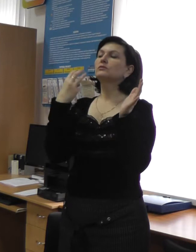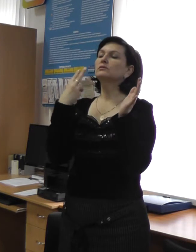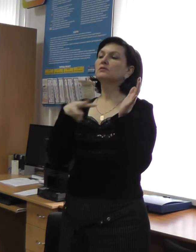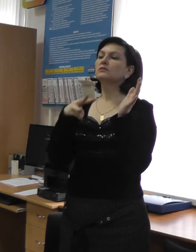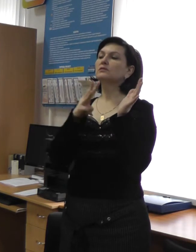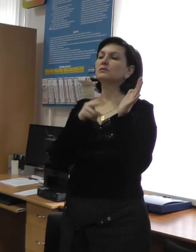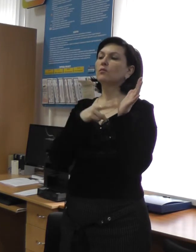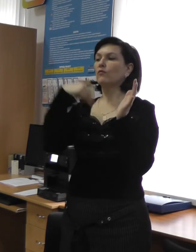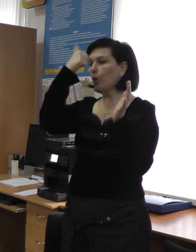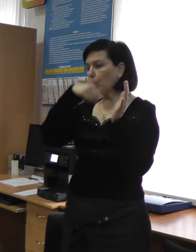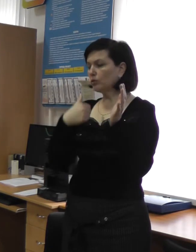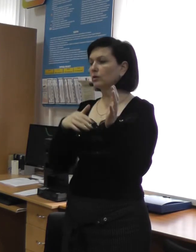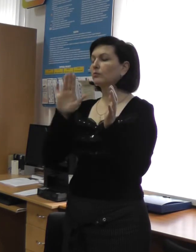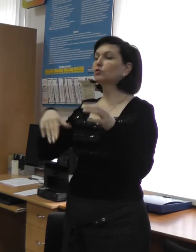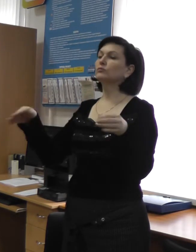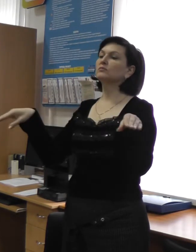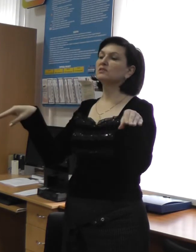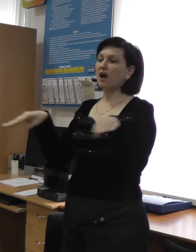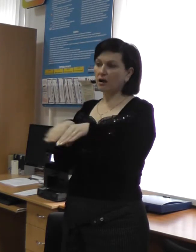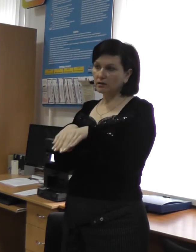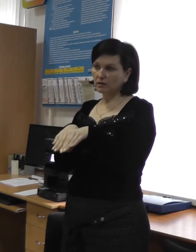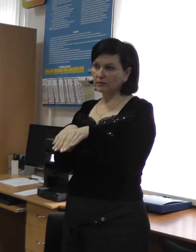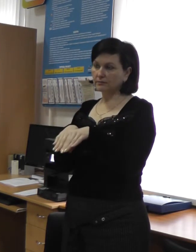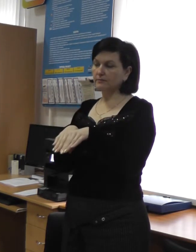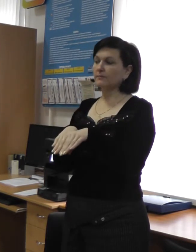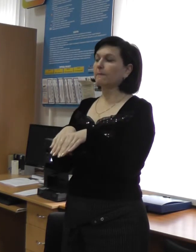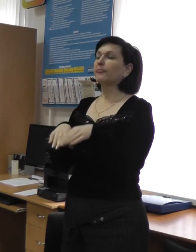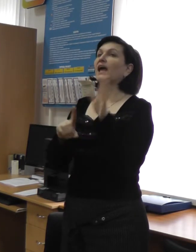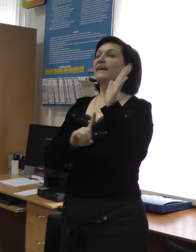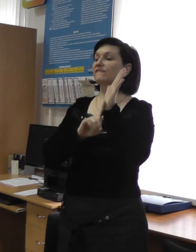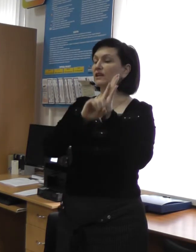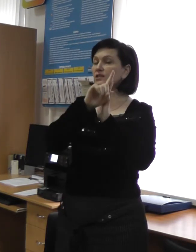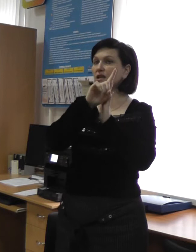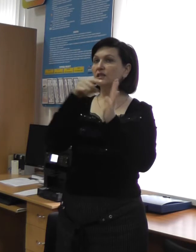1937 года. Затем ее закрыли. И только лишь в начале